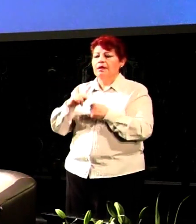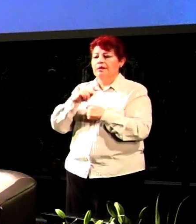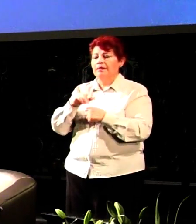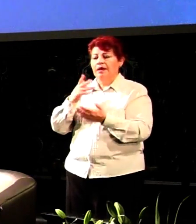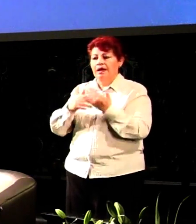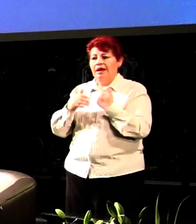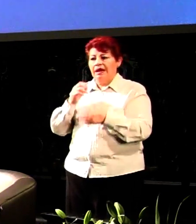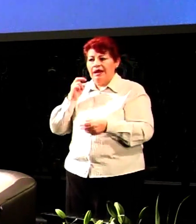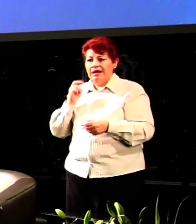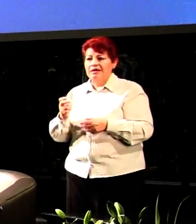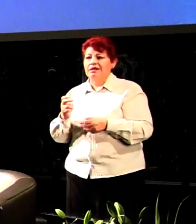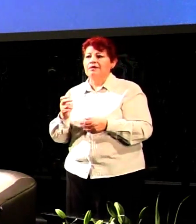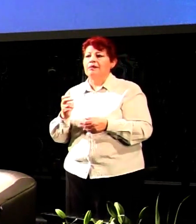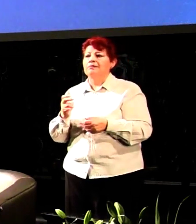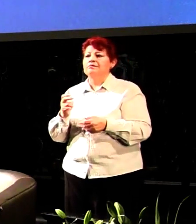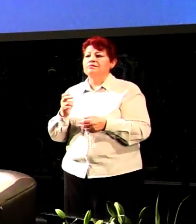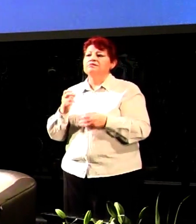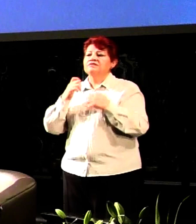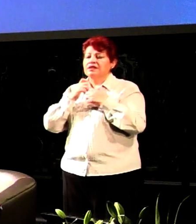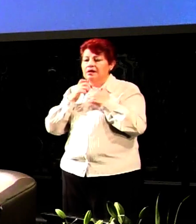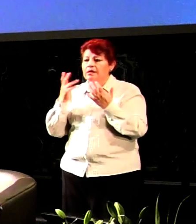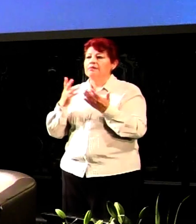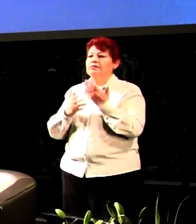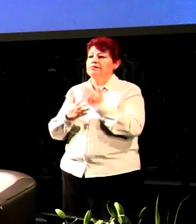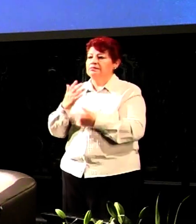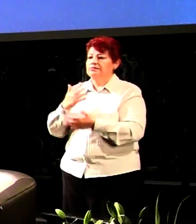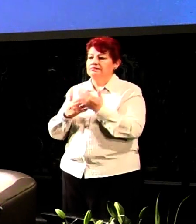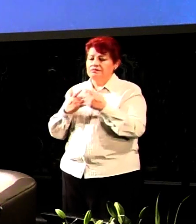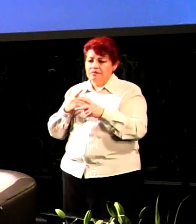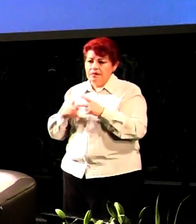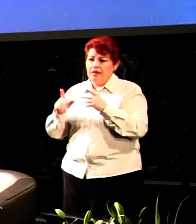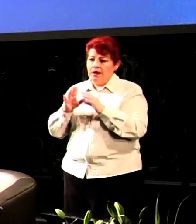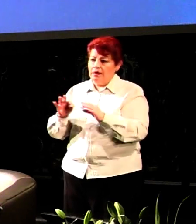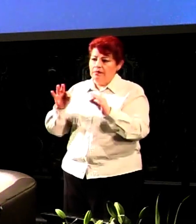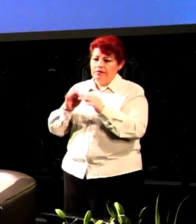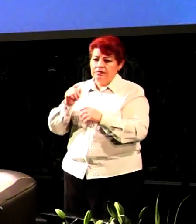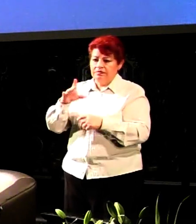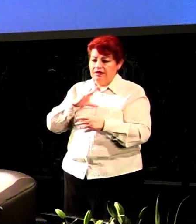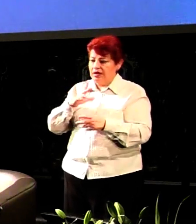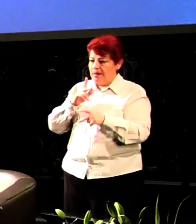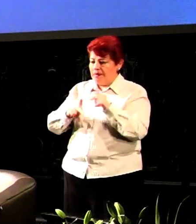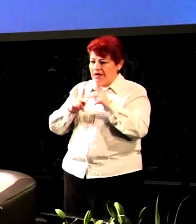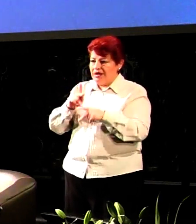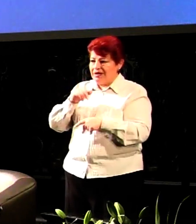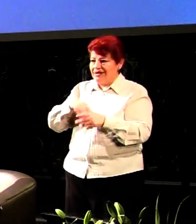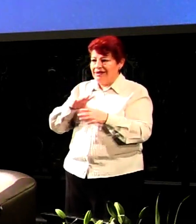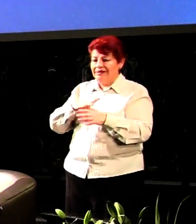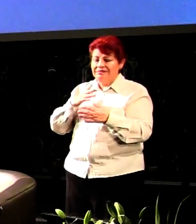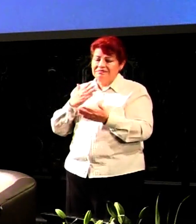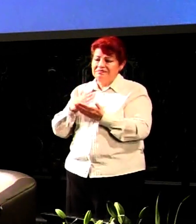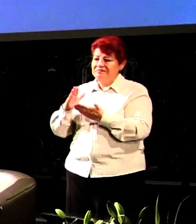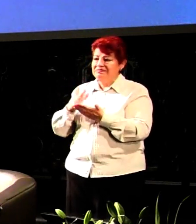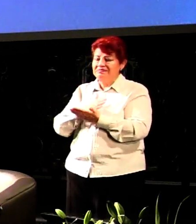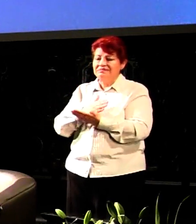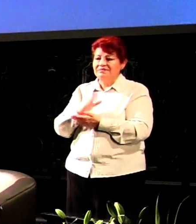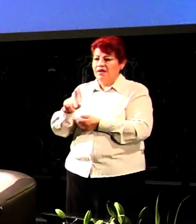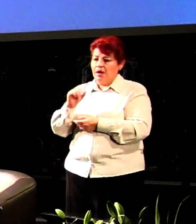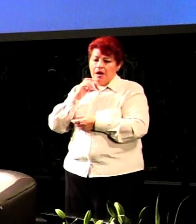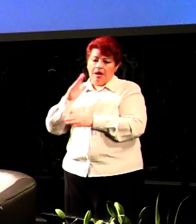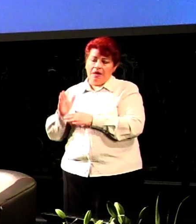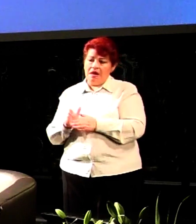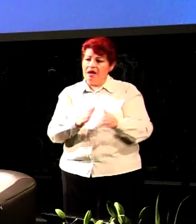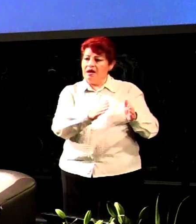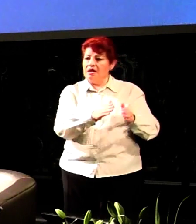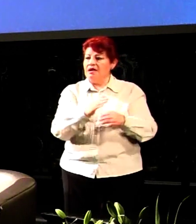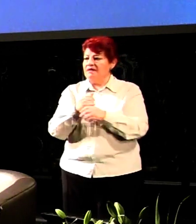es precisamente lo que queremos lograr, empezar a dar importancia a esta parte que se ha dejado de lado. No pretendemos dejar de lado